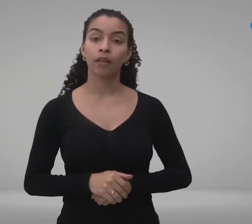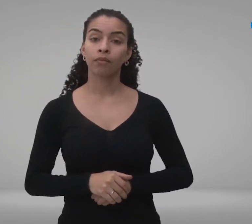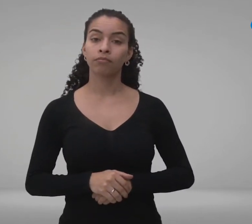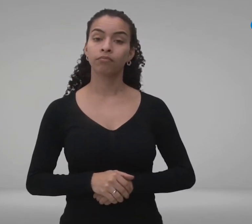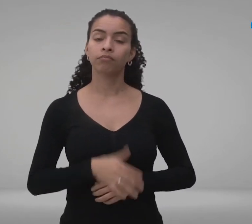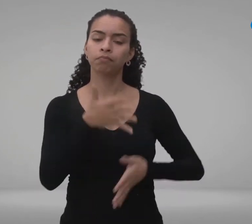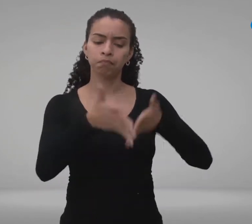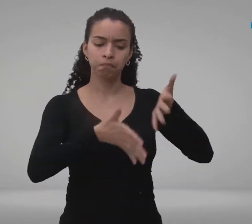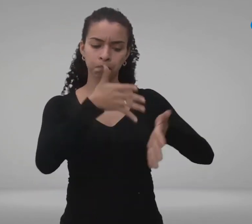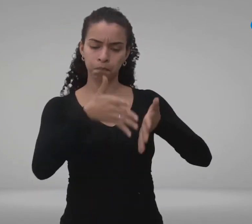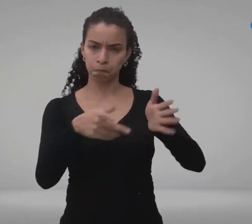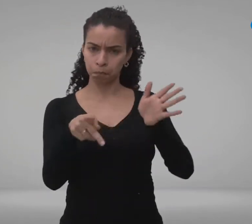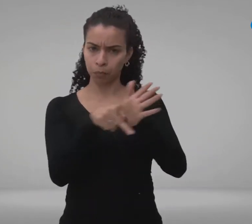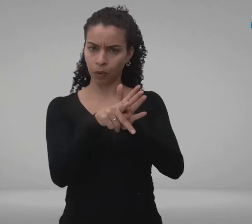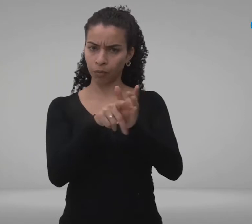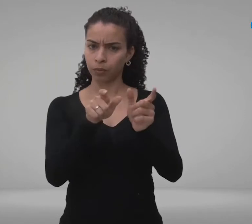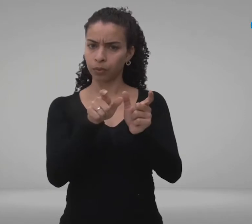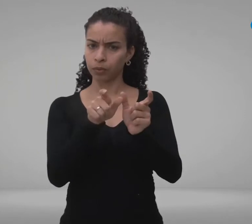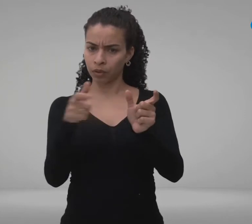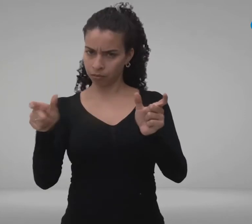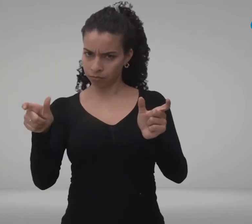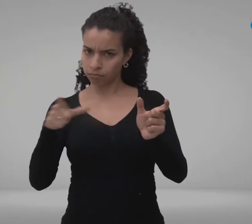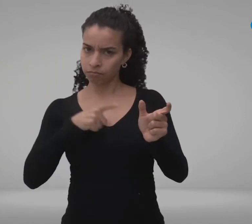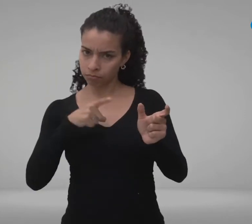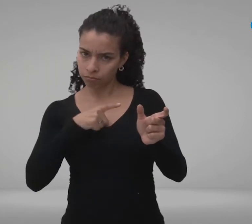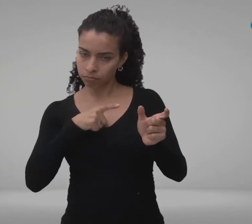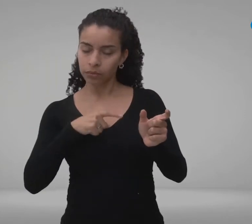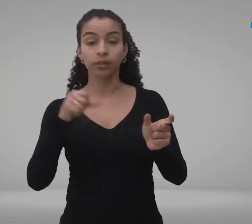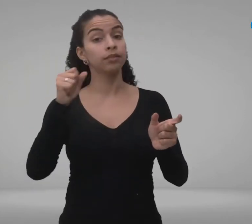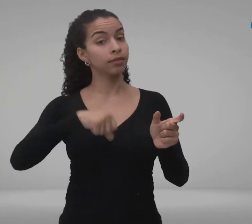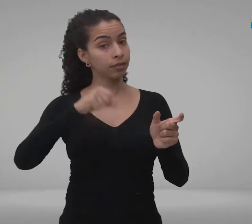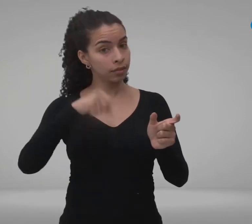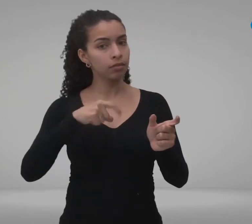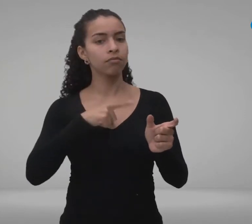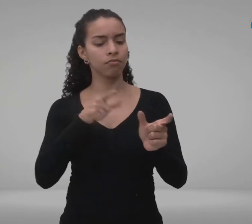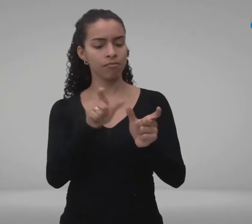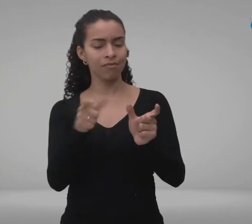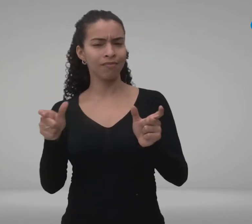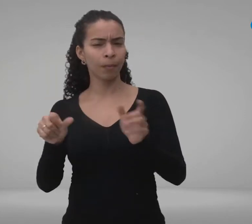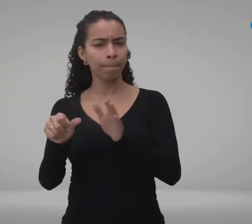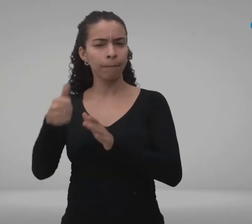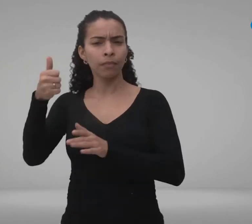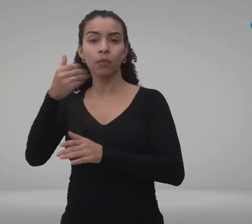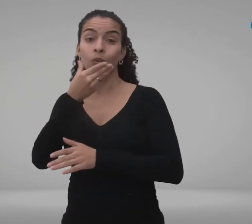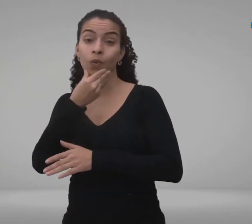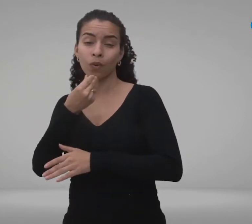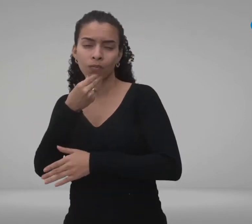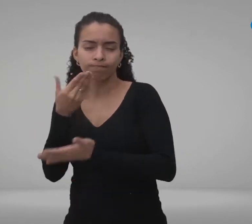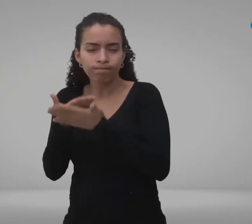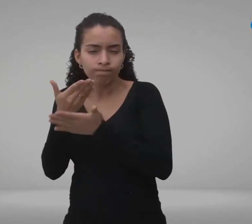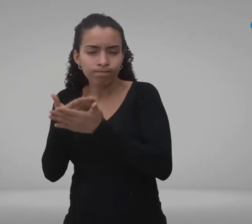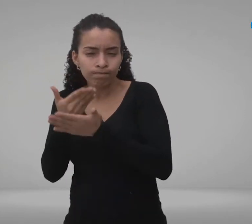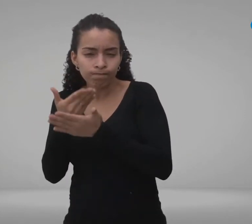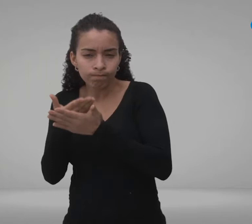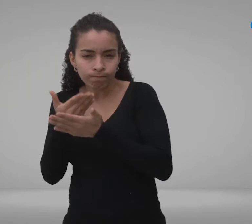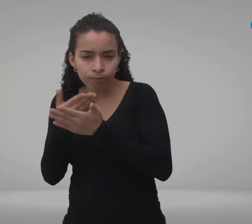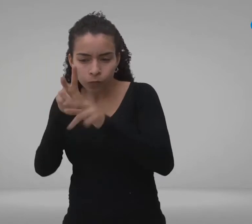de sinais, ela tem gramática própria? Sim, ela possui gramática e o primeiro estudioso que começou a